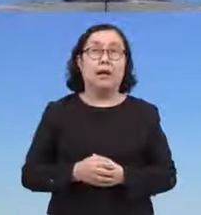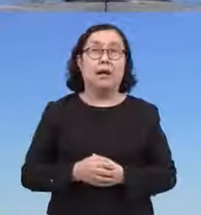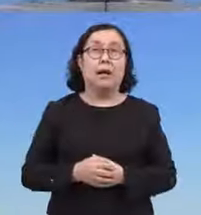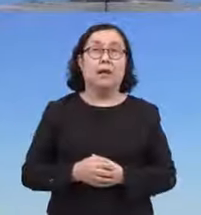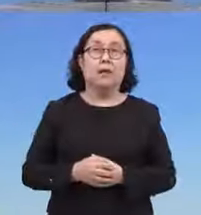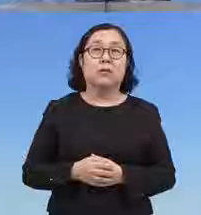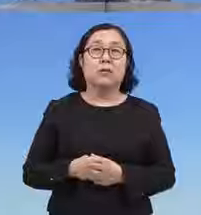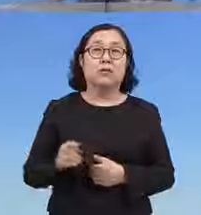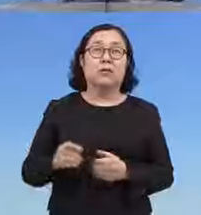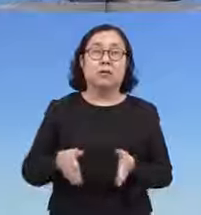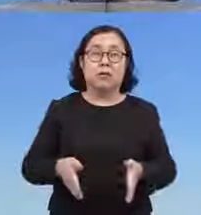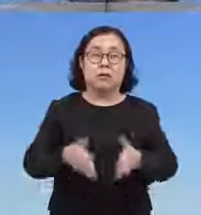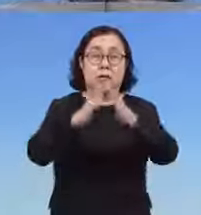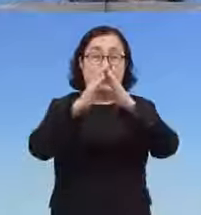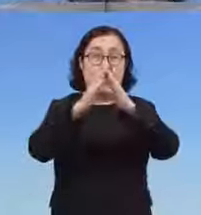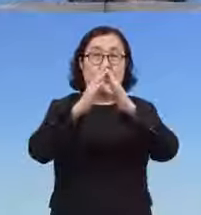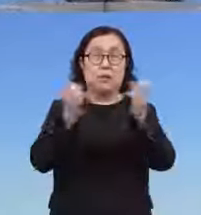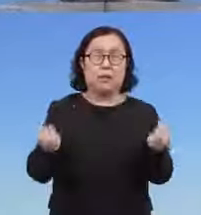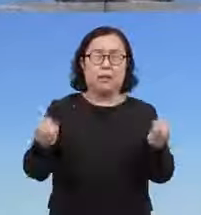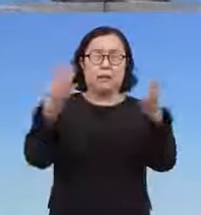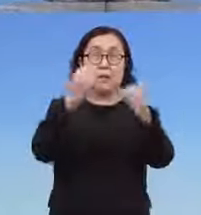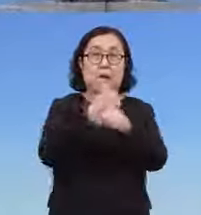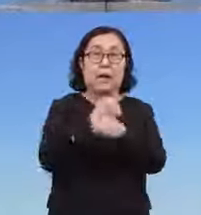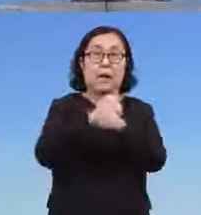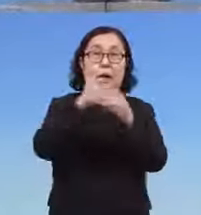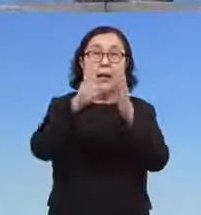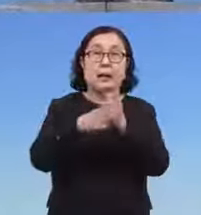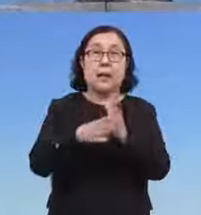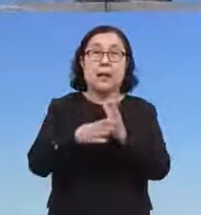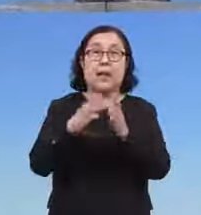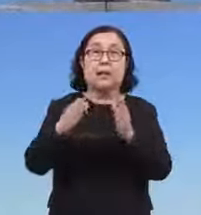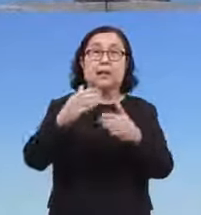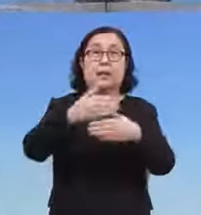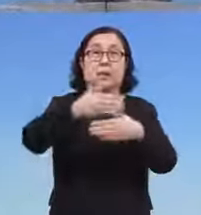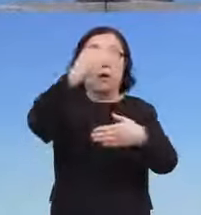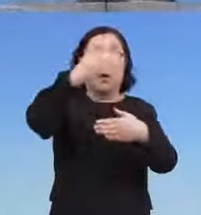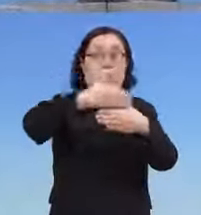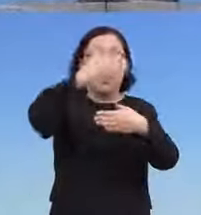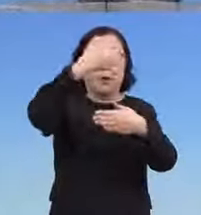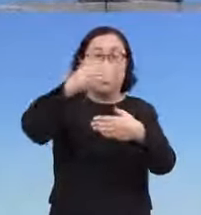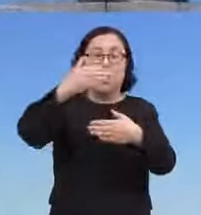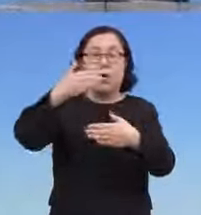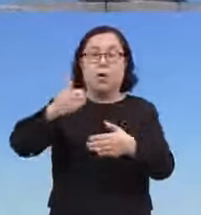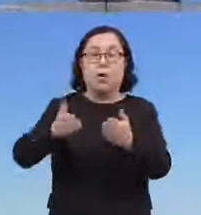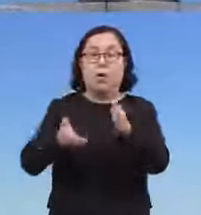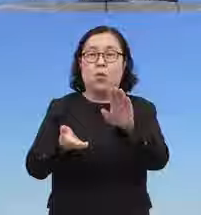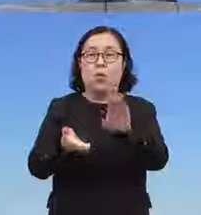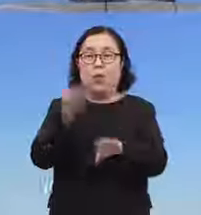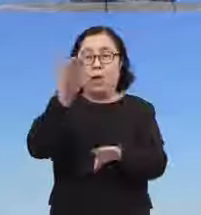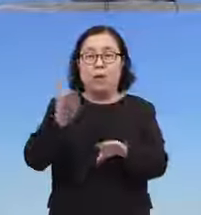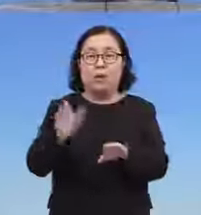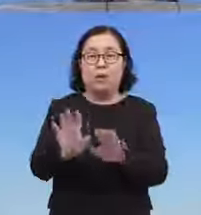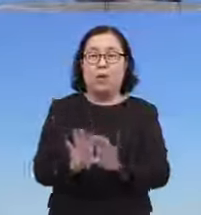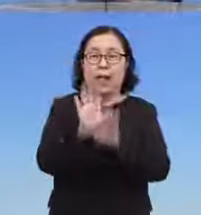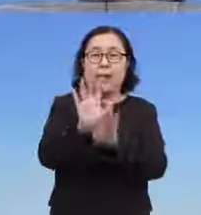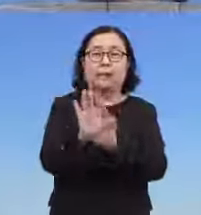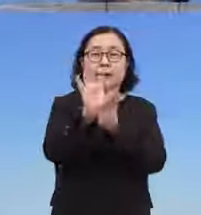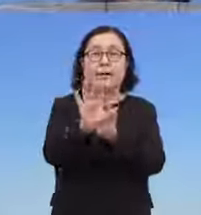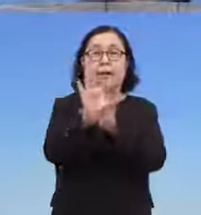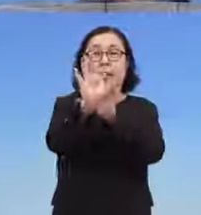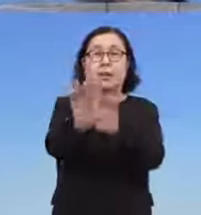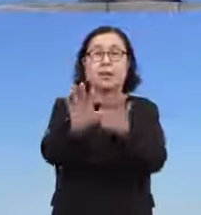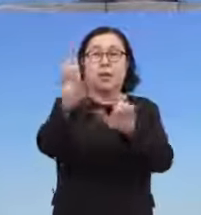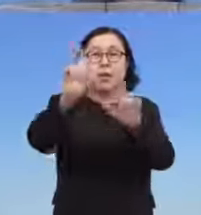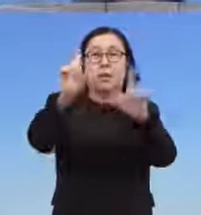그 봉헌식을 거행할 때 보면은 그 봉헌식 할 때 그 만든 성벽 위를 행진하게 하는 그 모습을